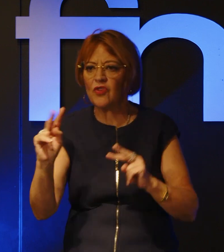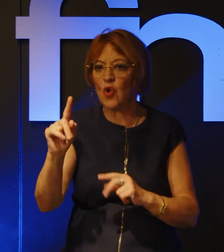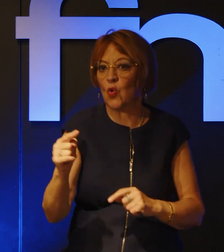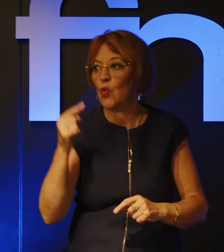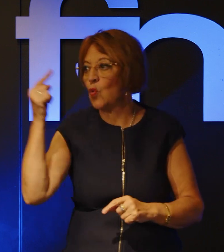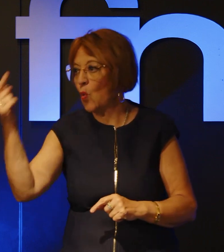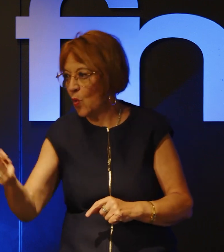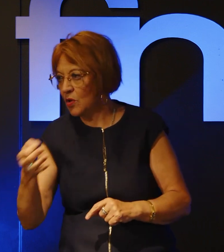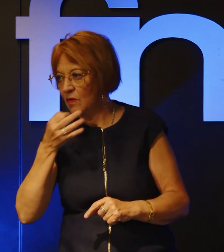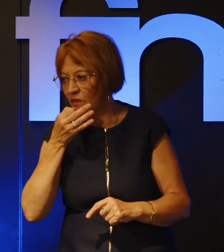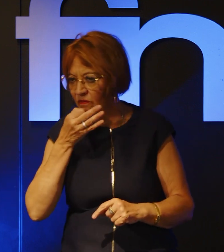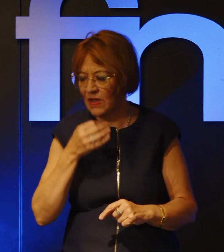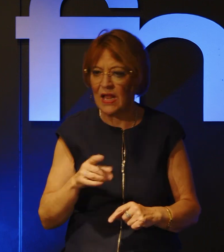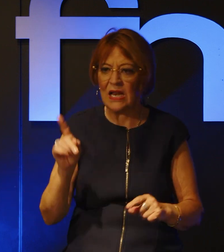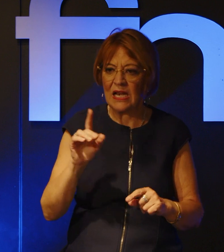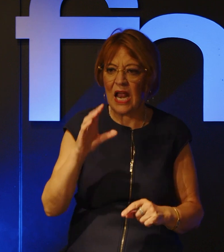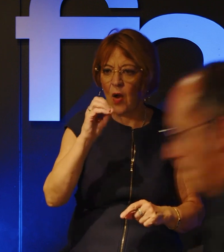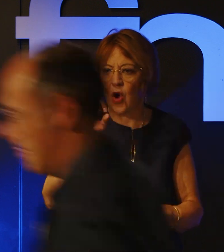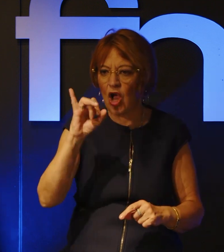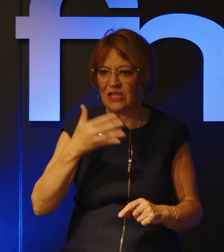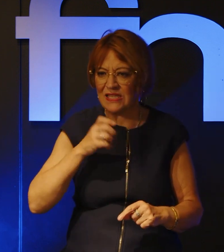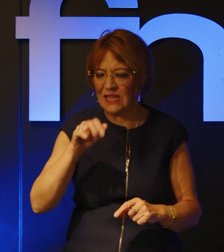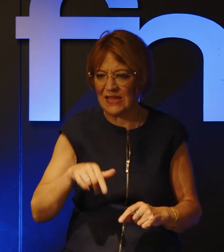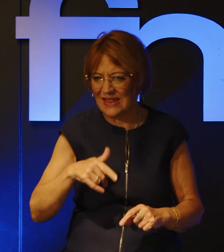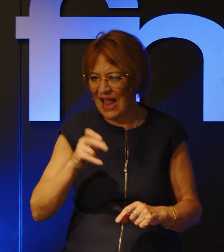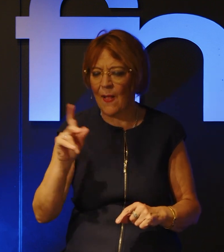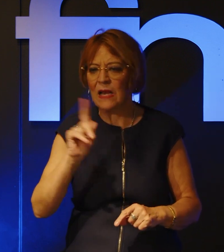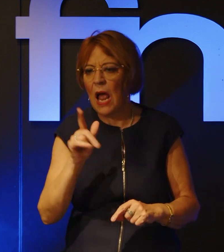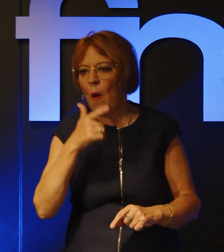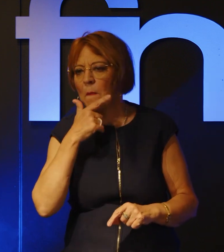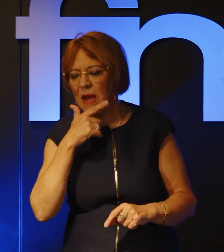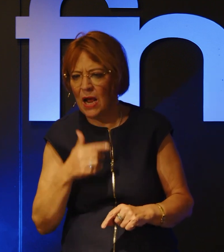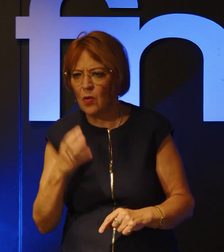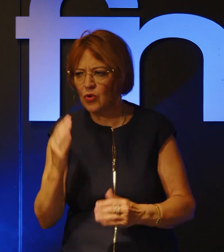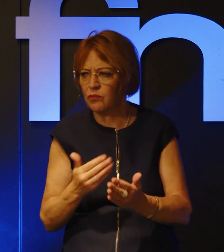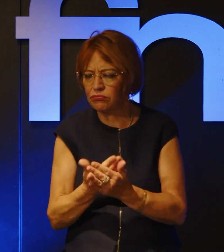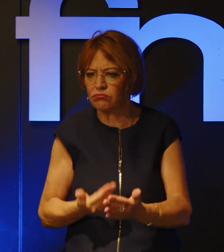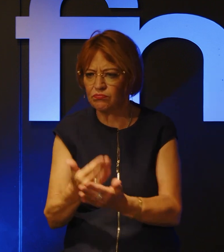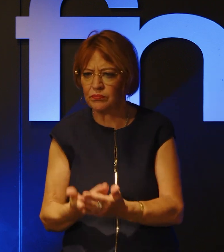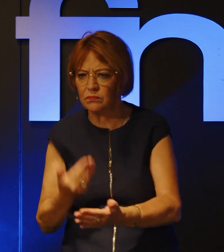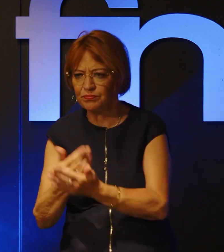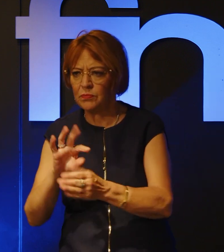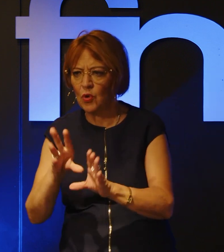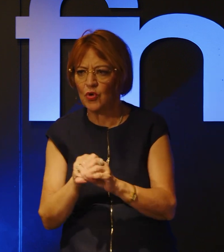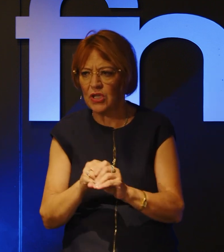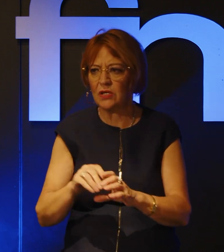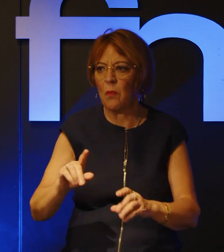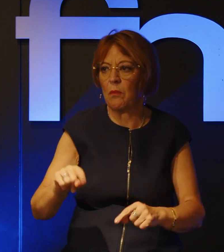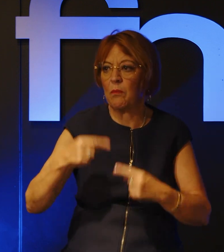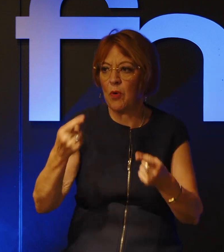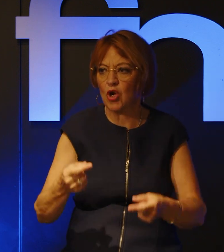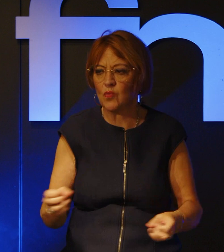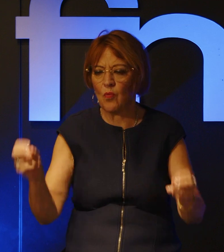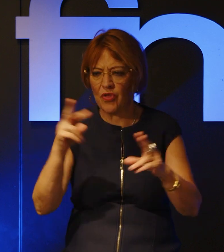quando falamos do outro é o não ocidental o não branco e uma série de propostas que aparecem Neste contexto do movimento pós-moderno portanto